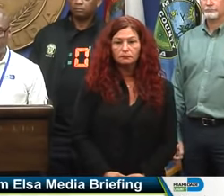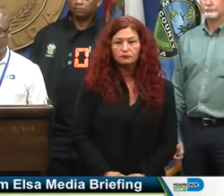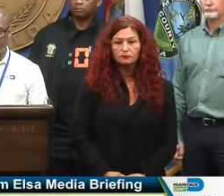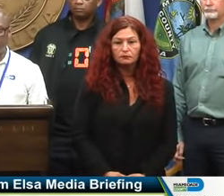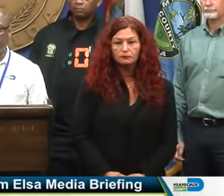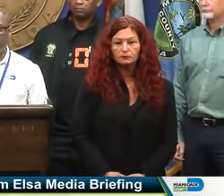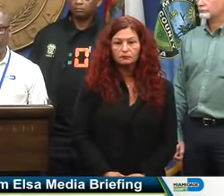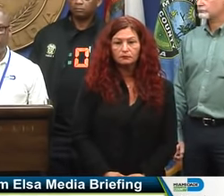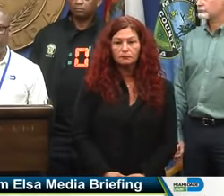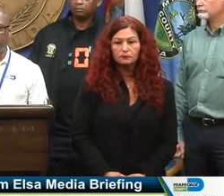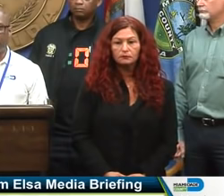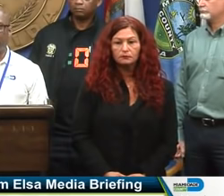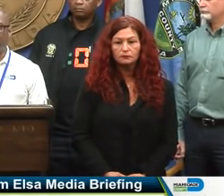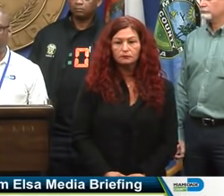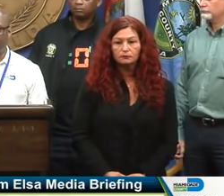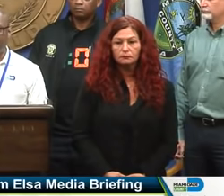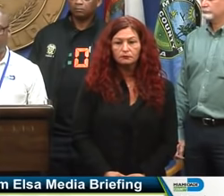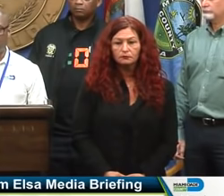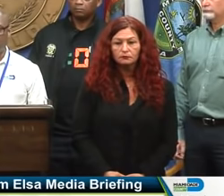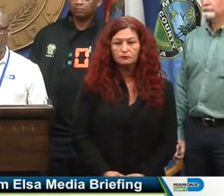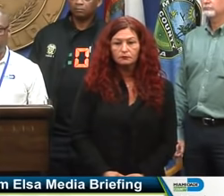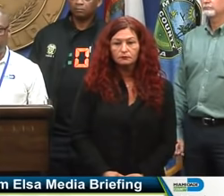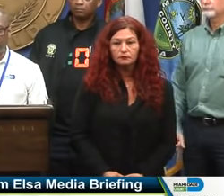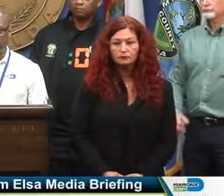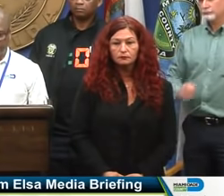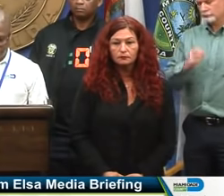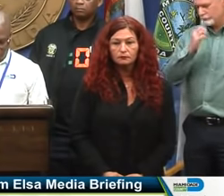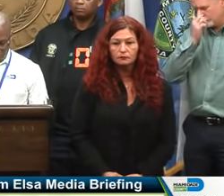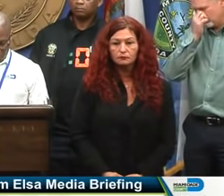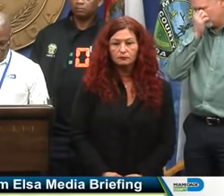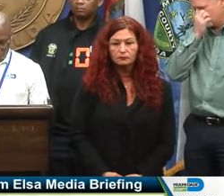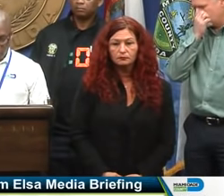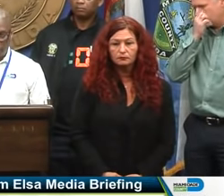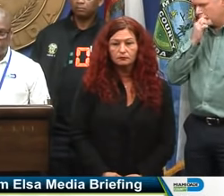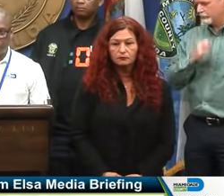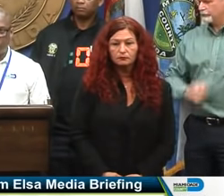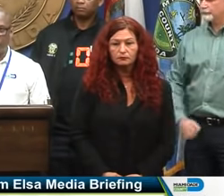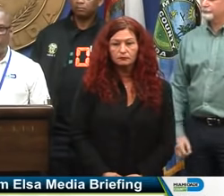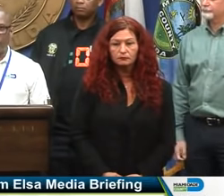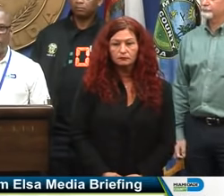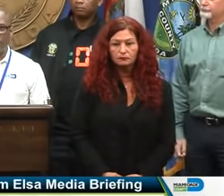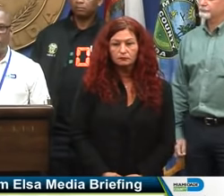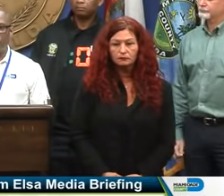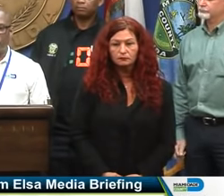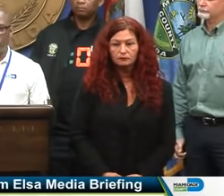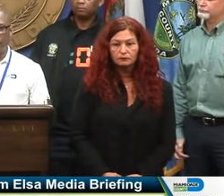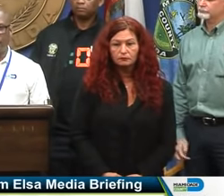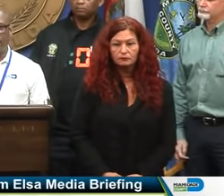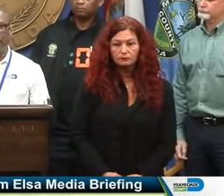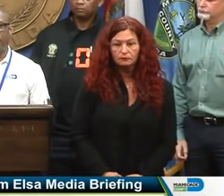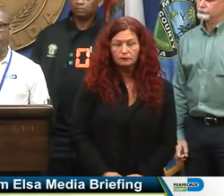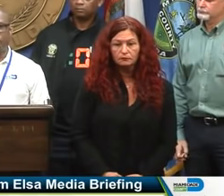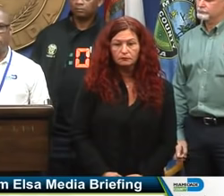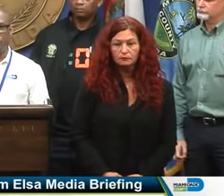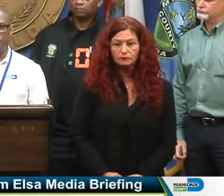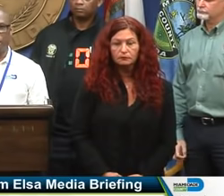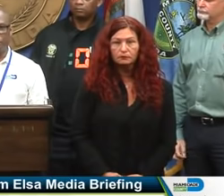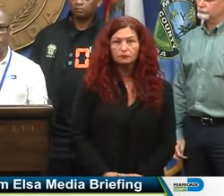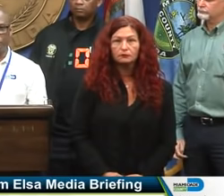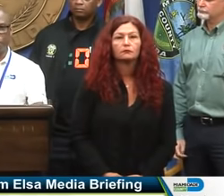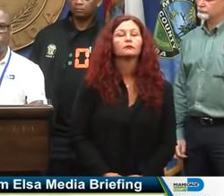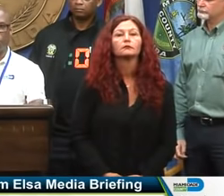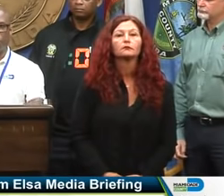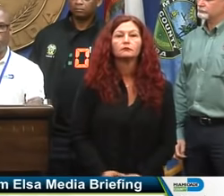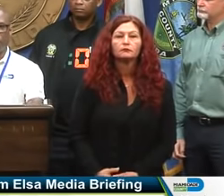équipe secouriste a travaillé en pile, nous avons parlé avec eux récemment. Ça que nous sommes capables de dire que nous étions avec les gens qui